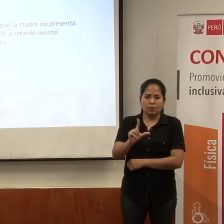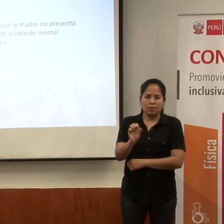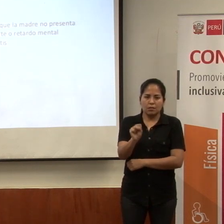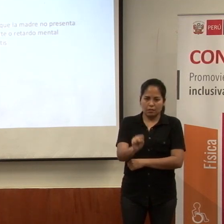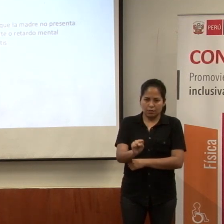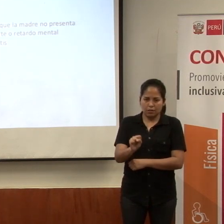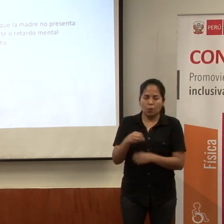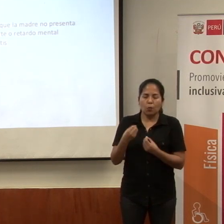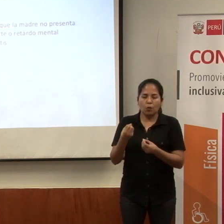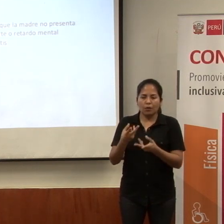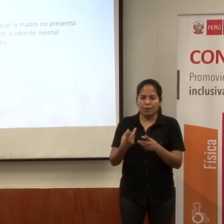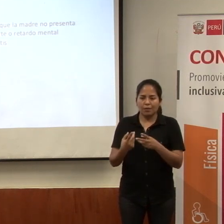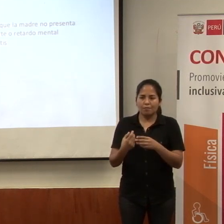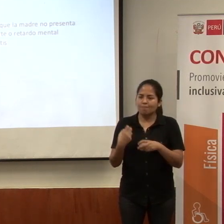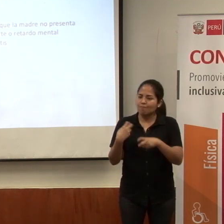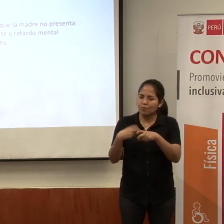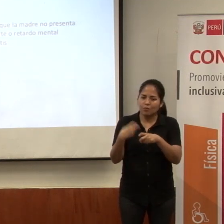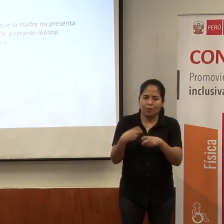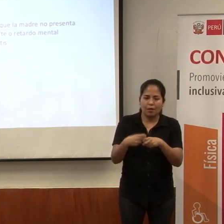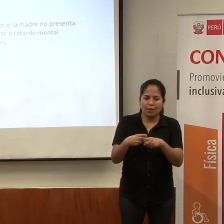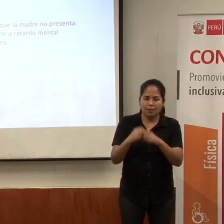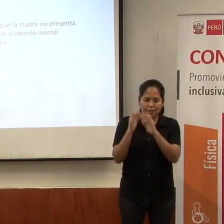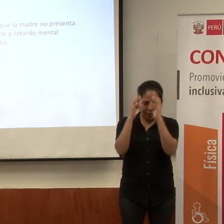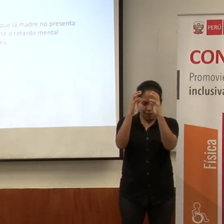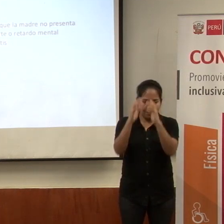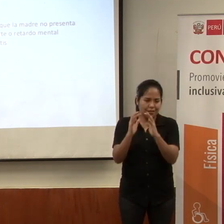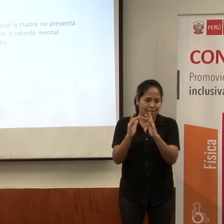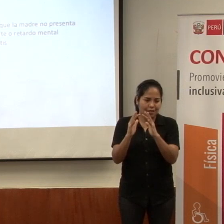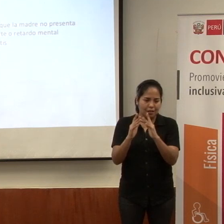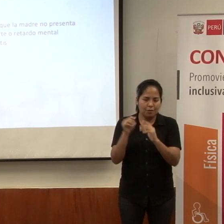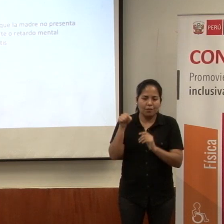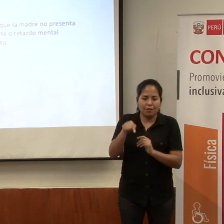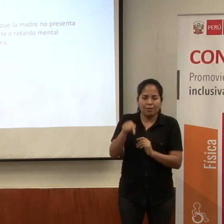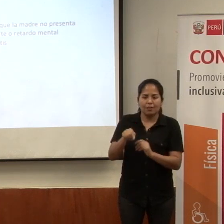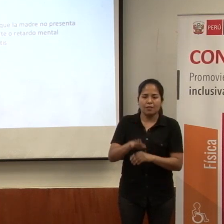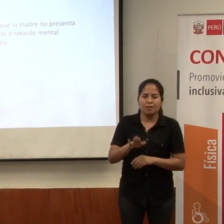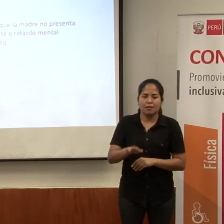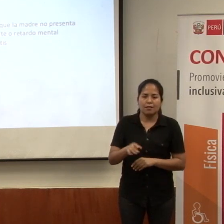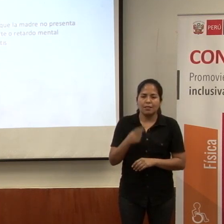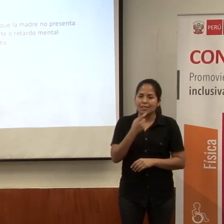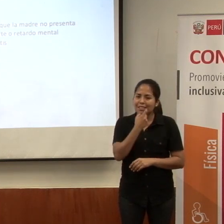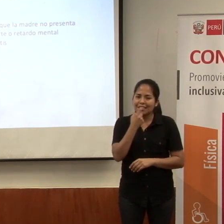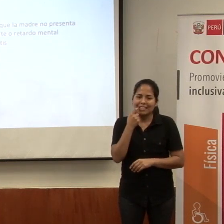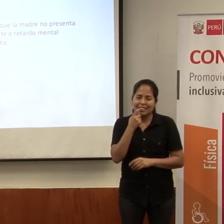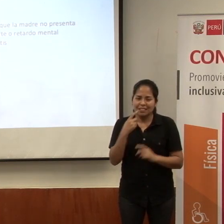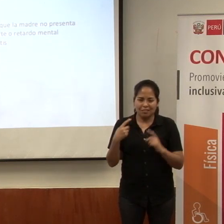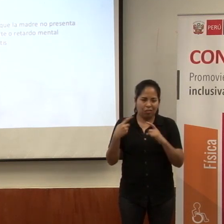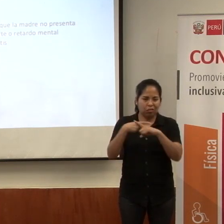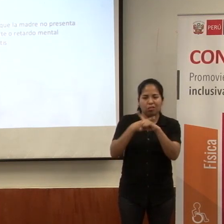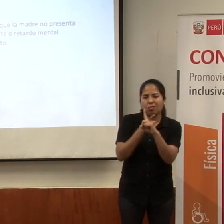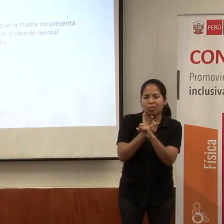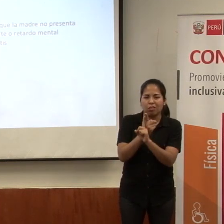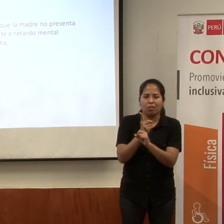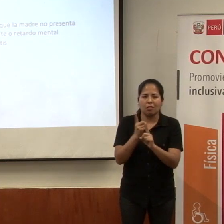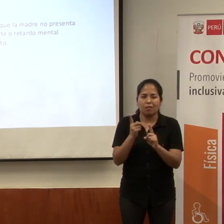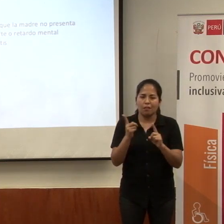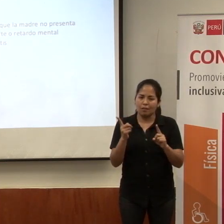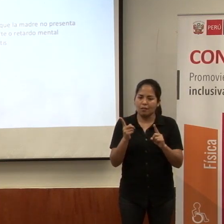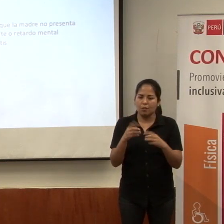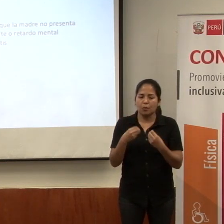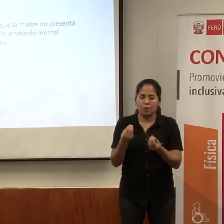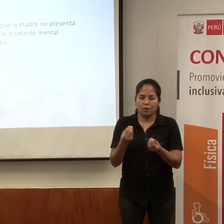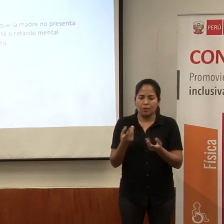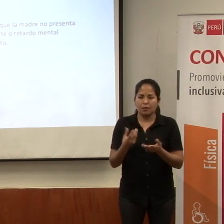en el cerebro y en el sistema óseo del niño, ¿no? Sale con deformaciones de los dientes, ¿no? Eso es lo que se llama la sífilis